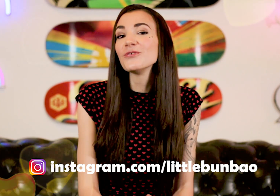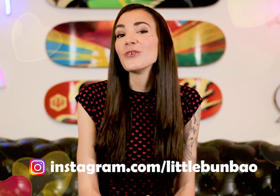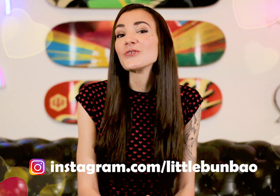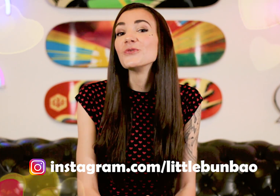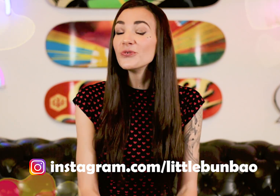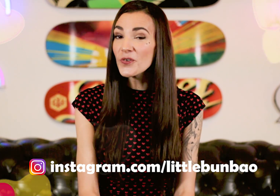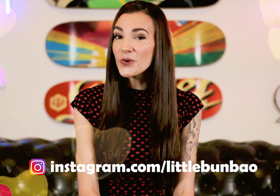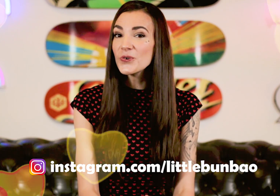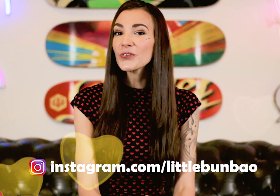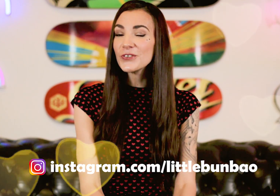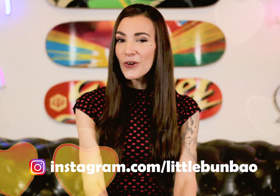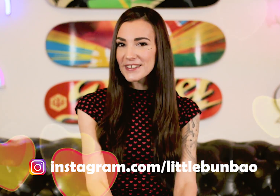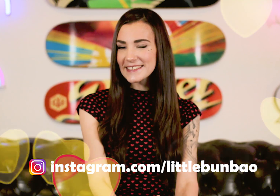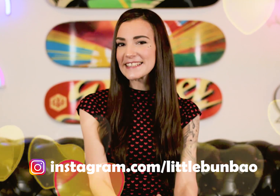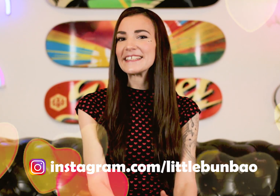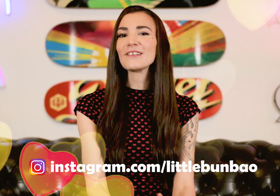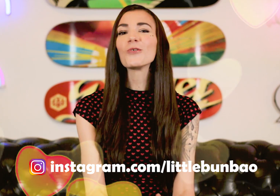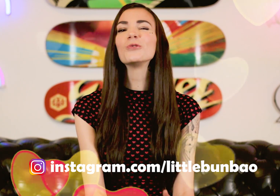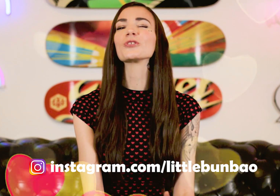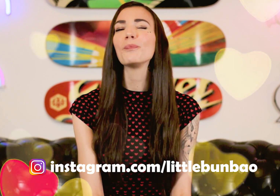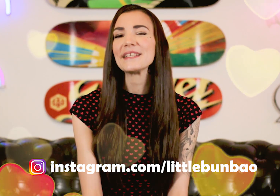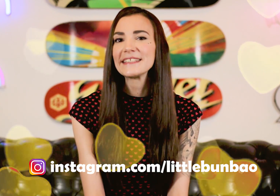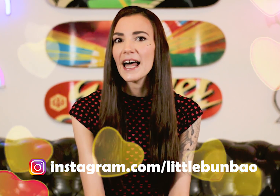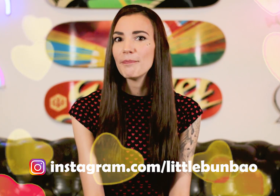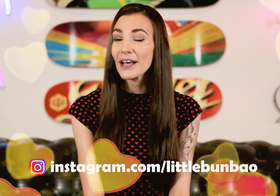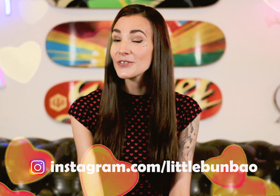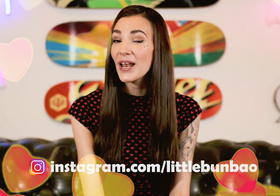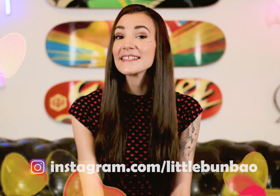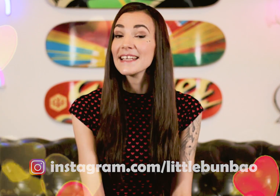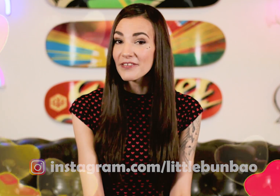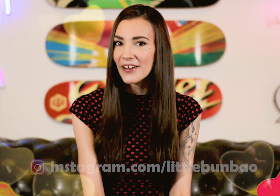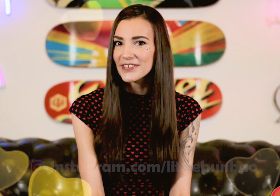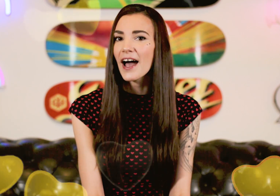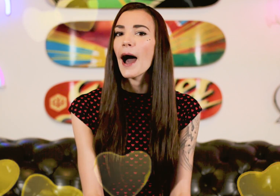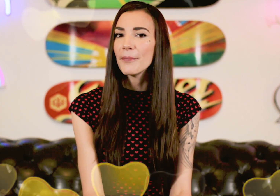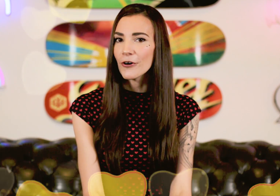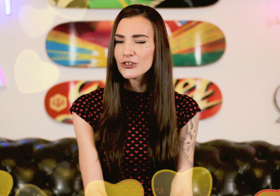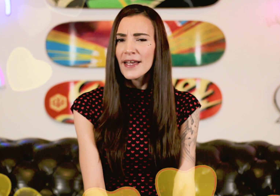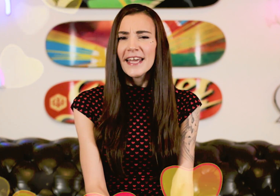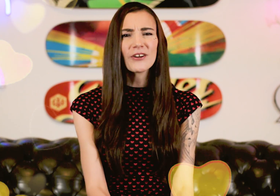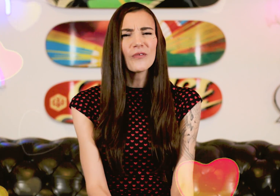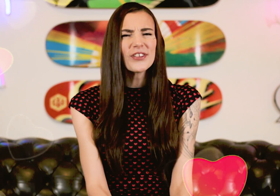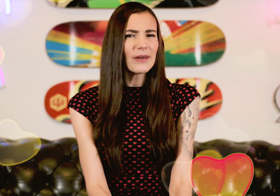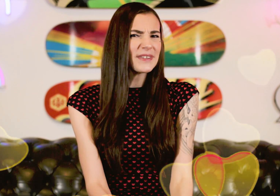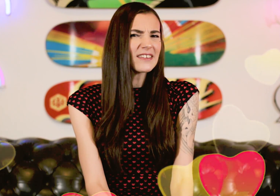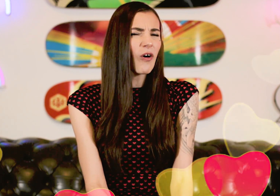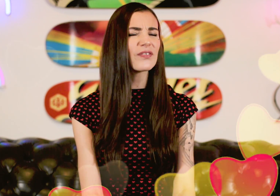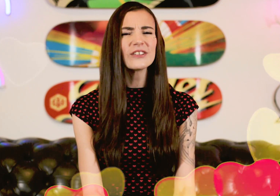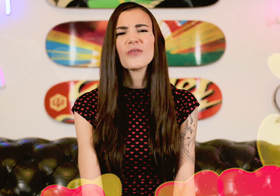bienvenue dans ce nouveau cours de langue des signes. C'est un cours spécial parce que la Saint-Valentin approche et que vous avez peut-être envie de